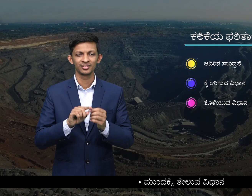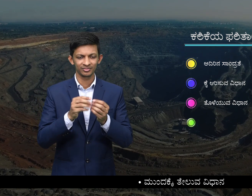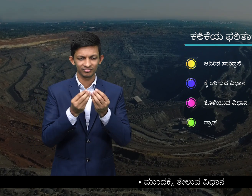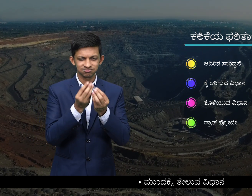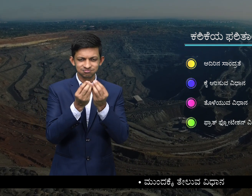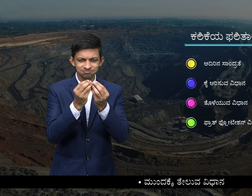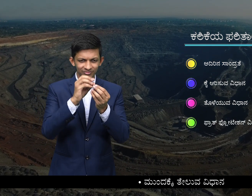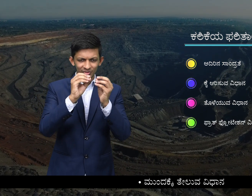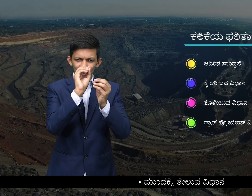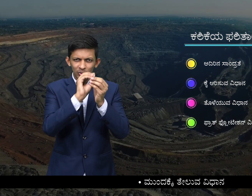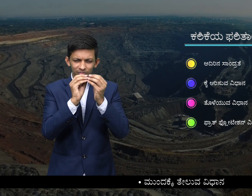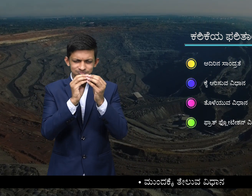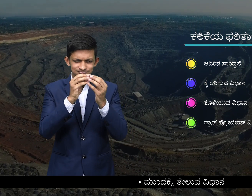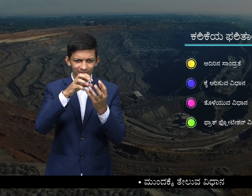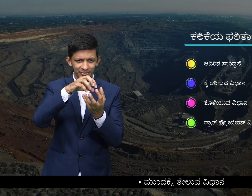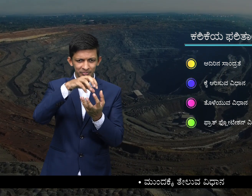ಮುಂದಕ್ಕೆ ತೇಲುವ ವಿಧಾನ,